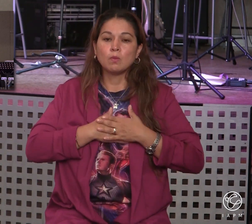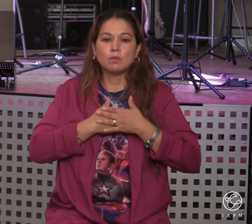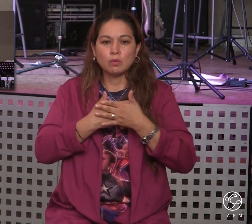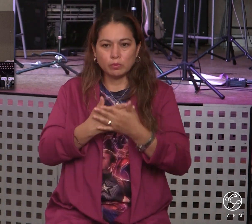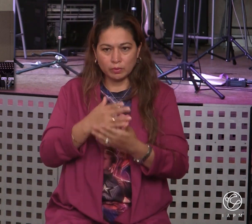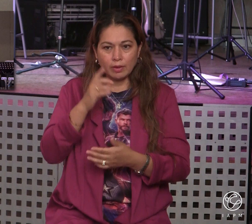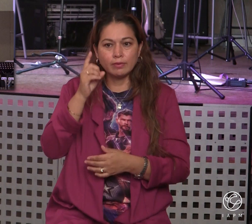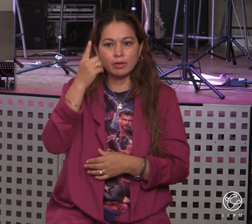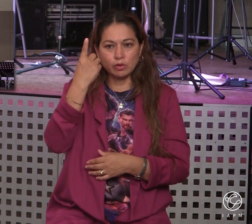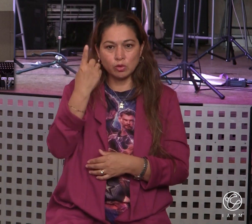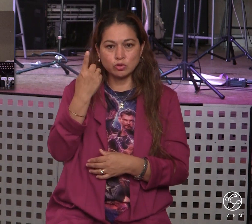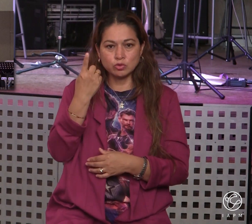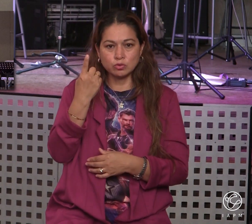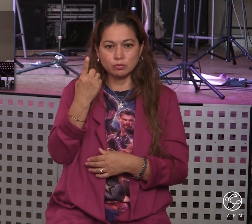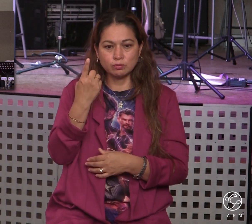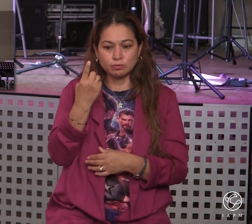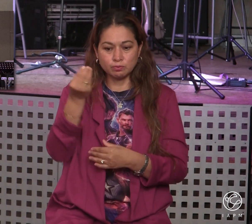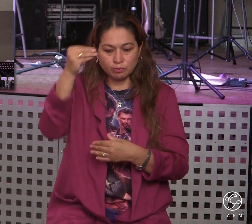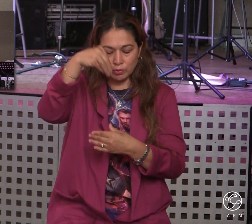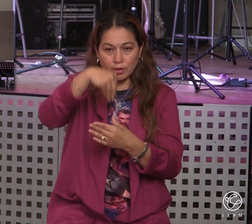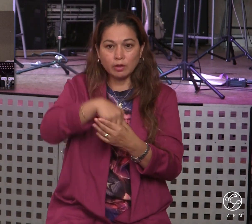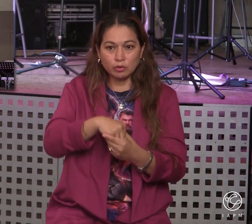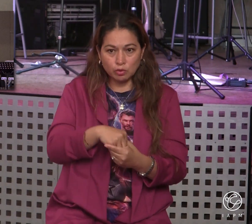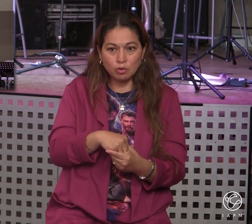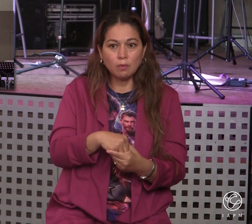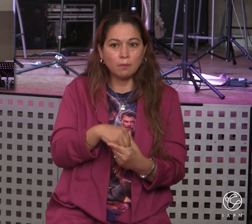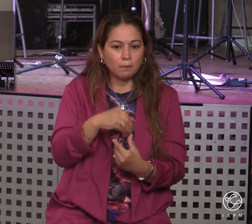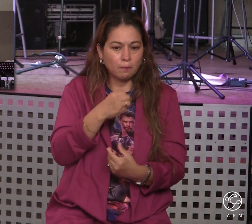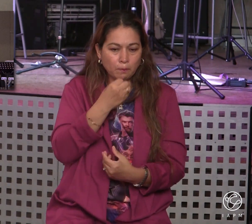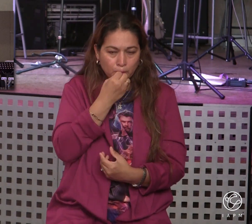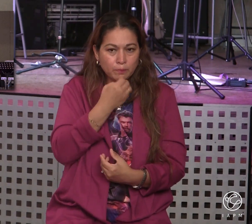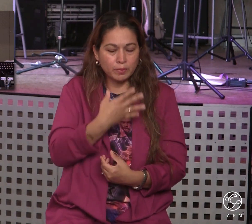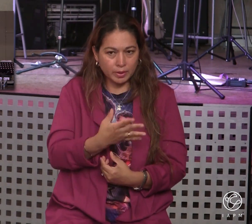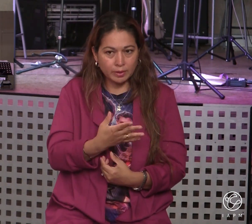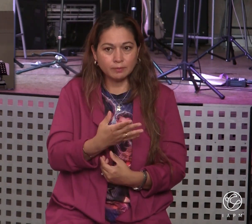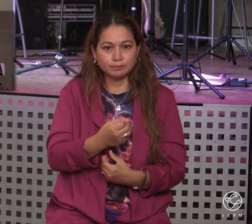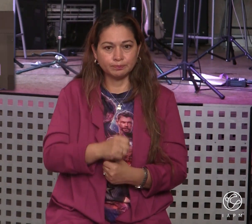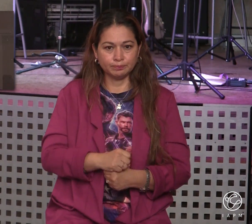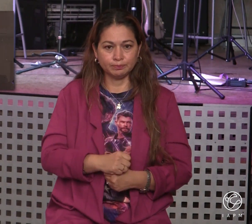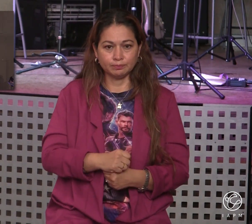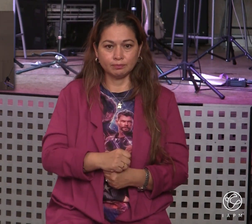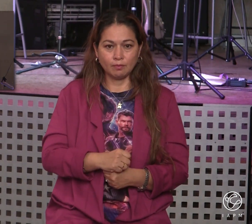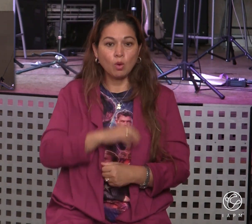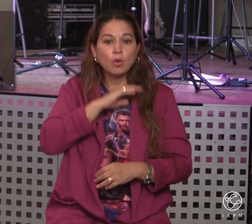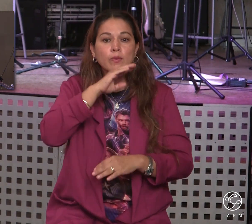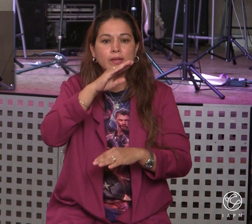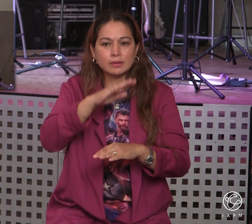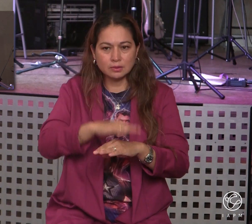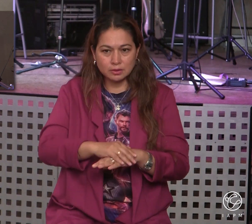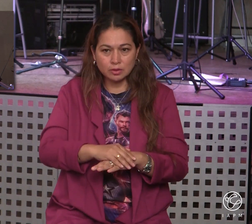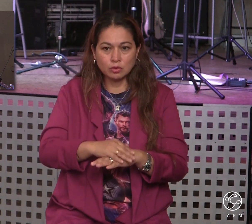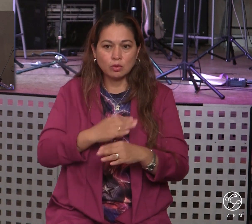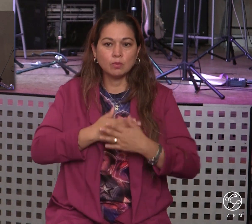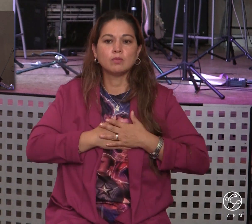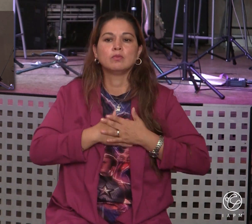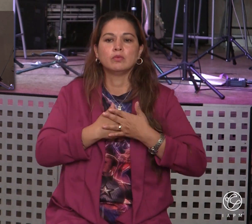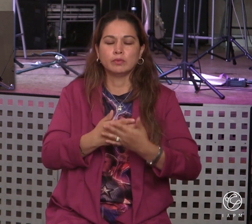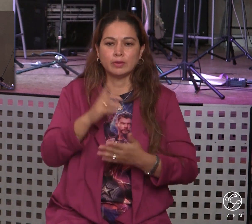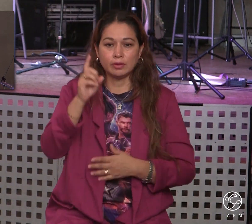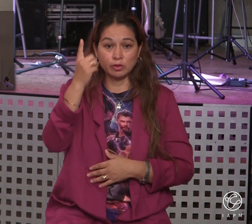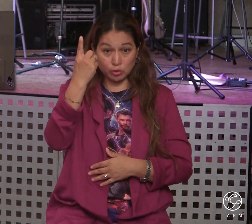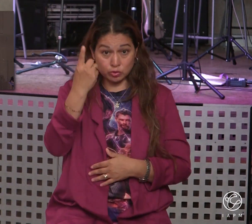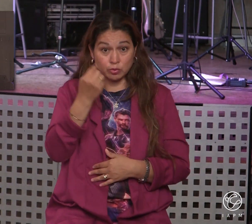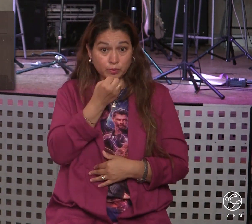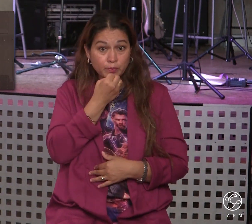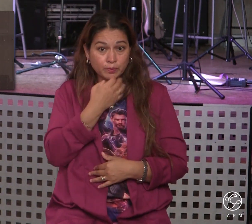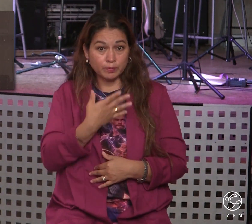Ellos no han elegido meterse en la barca e ir hacia la otra orilla, que era Capernaum,